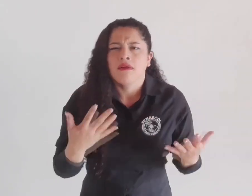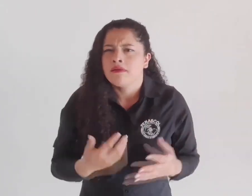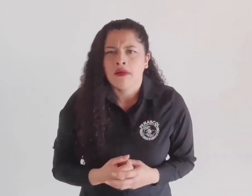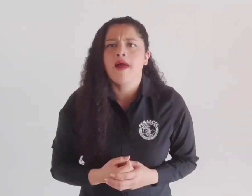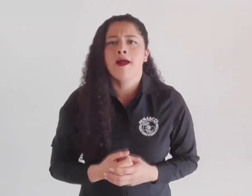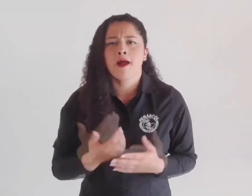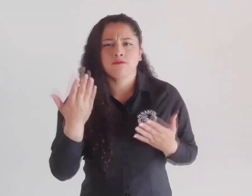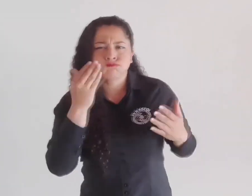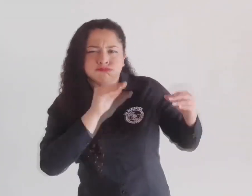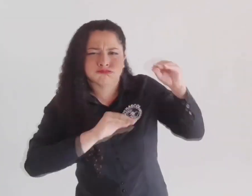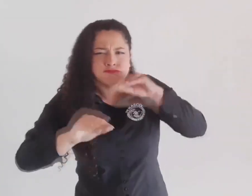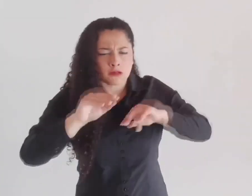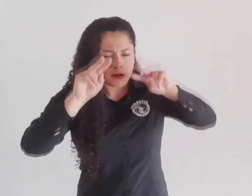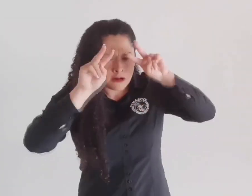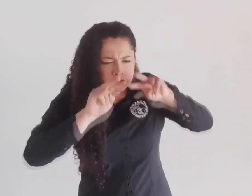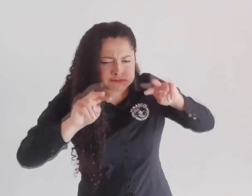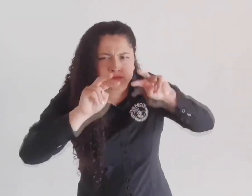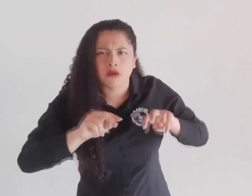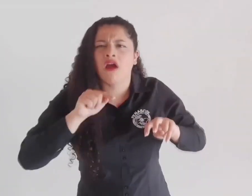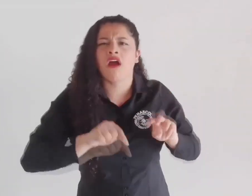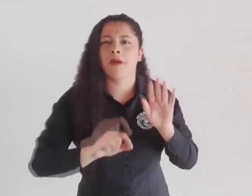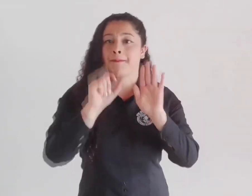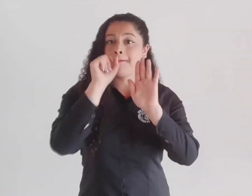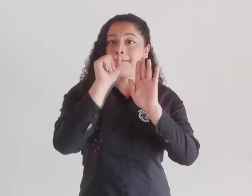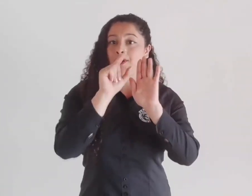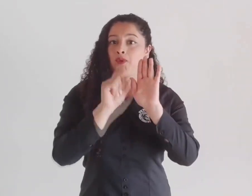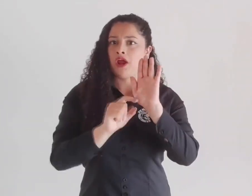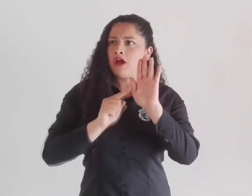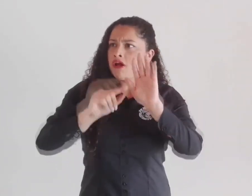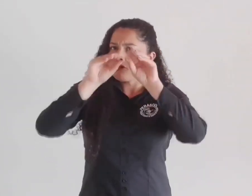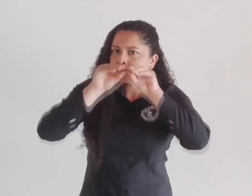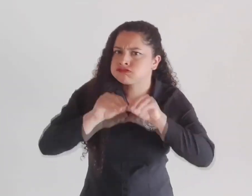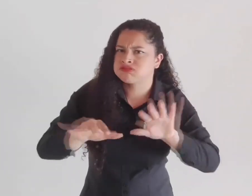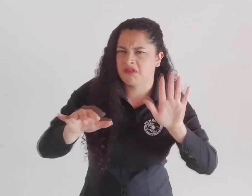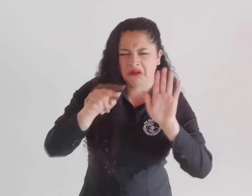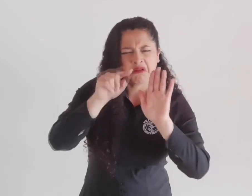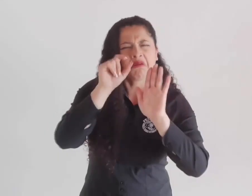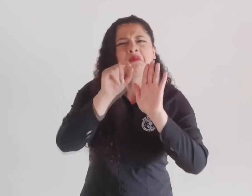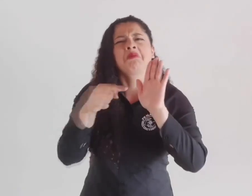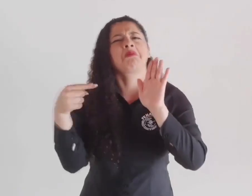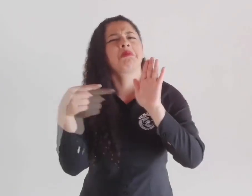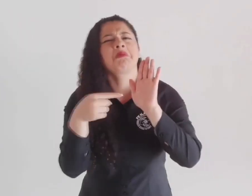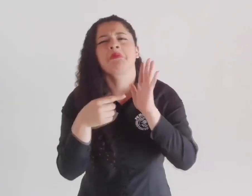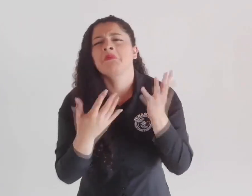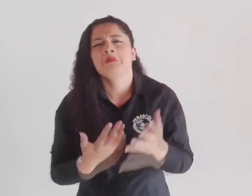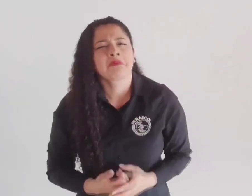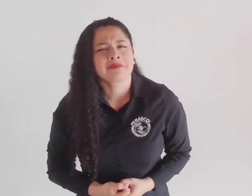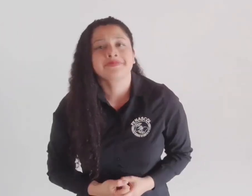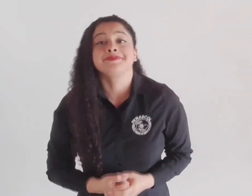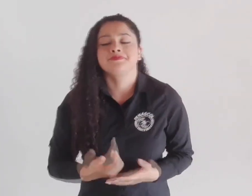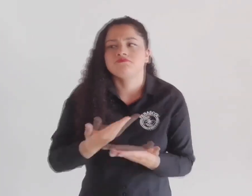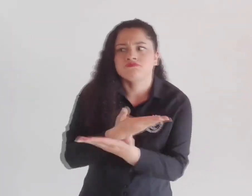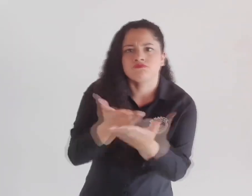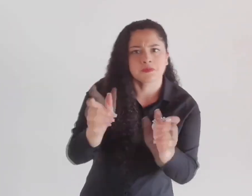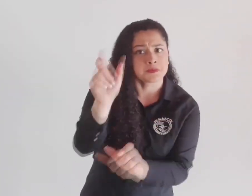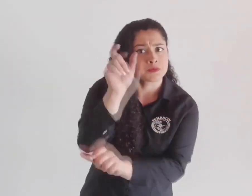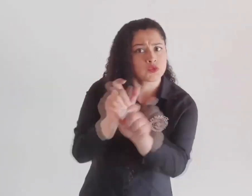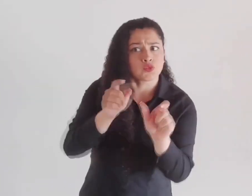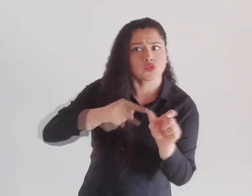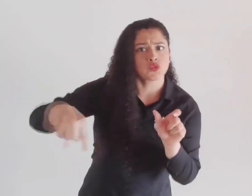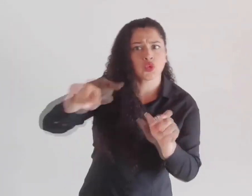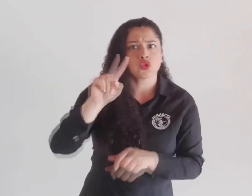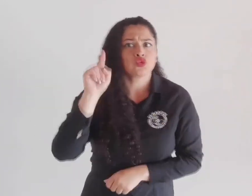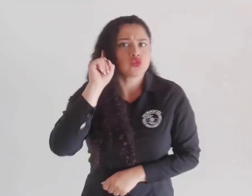Ella lidera el desarrollo de una investigación que a través de la realización y publicación de una